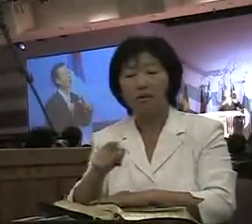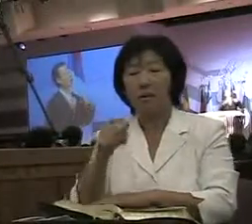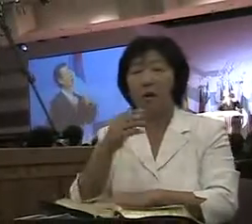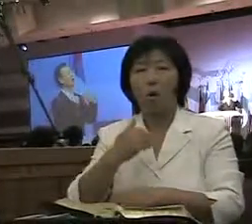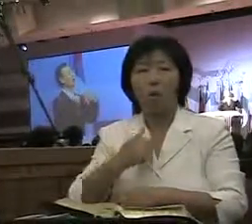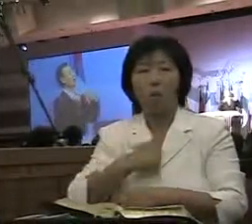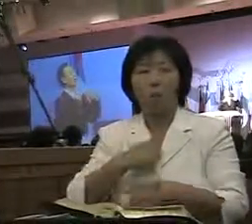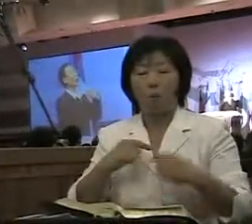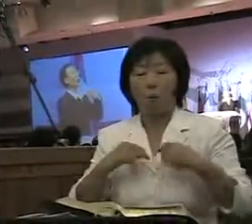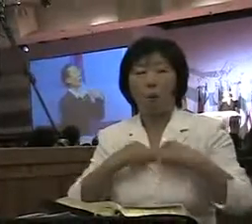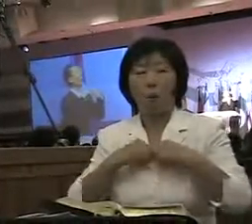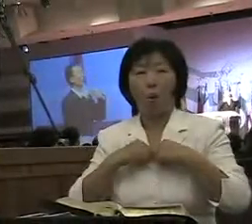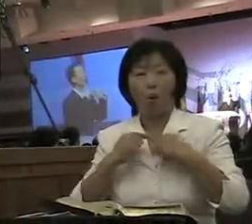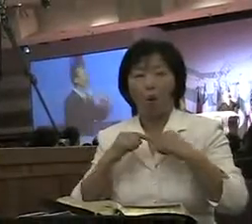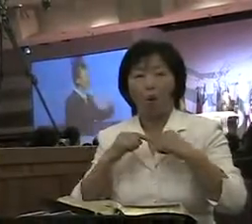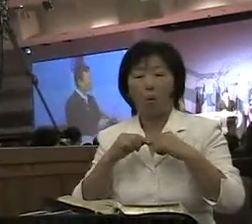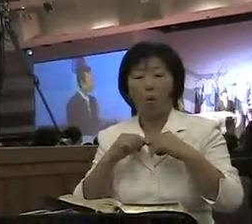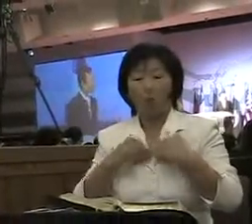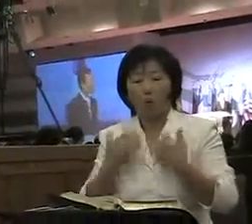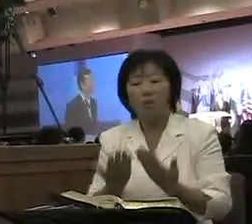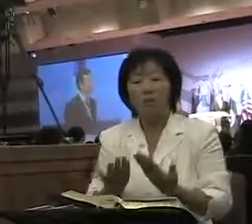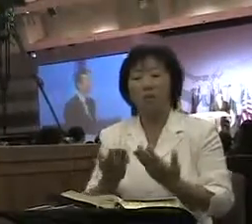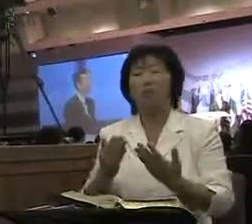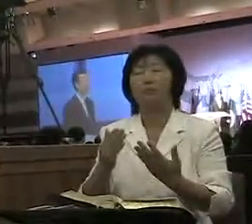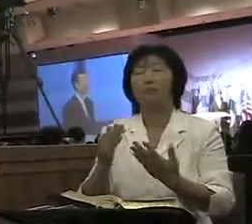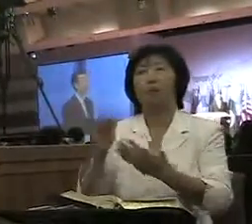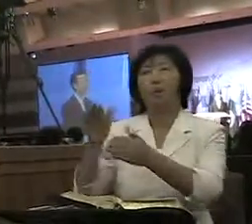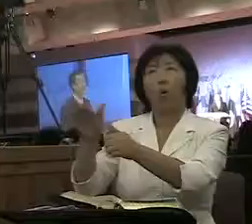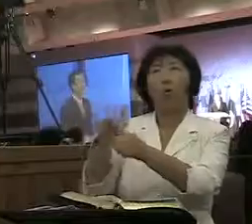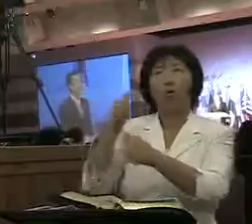본인의 콜링으로 여기는 순간